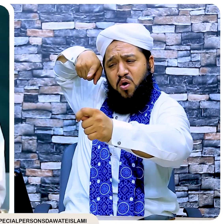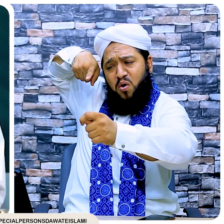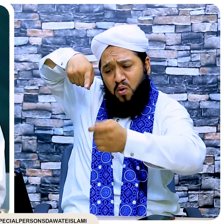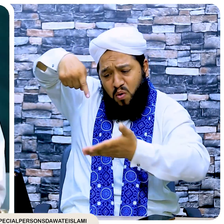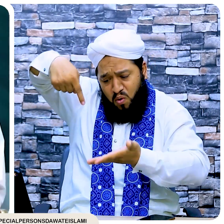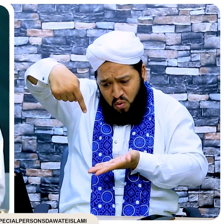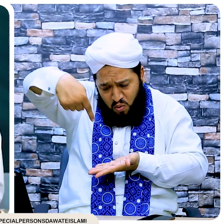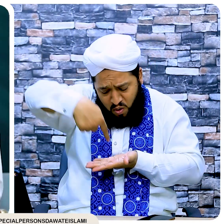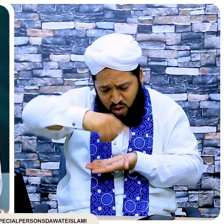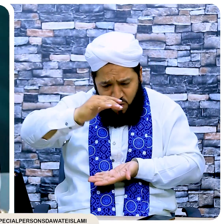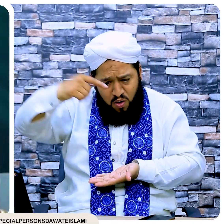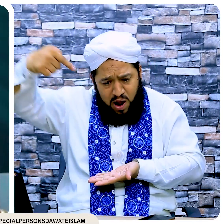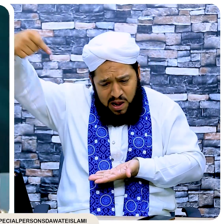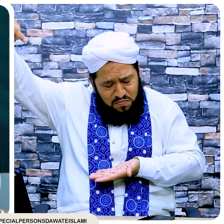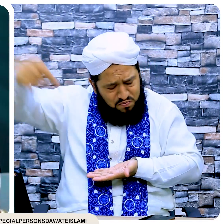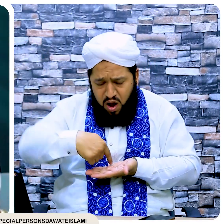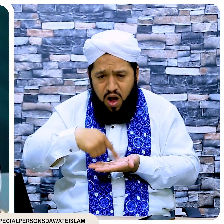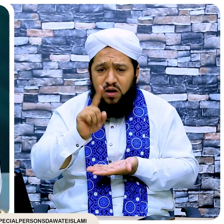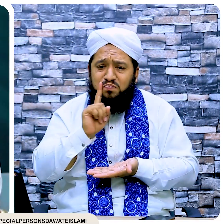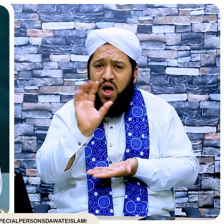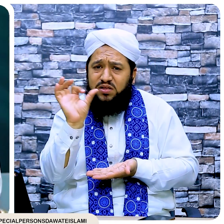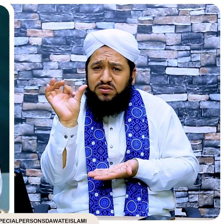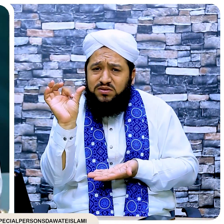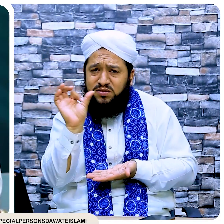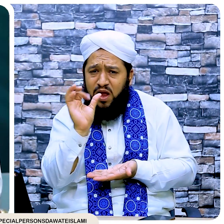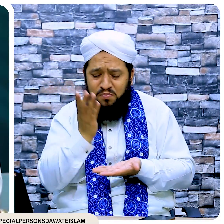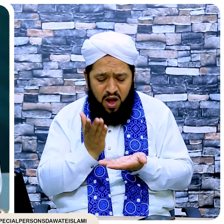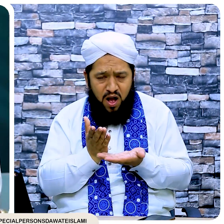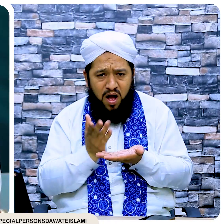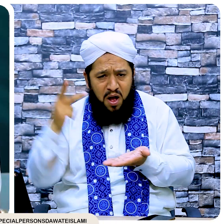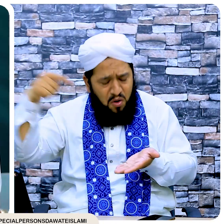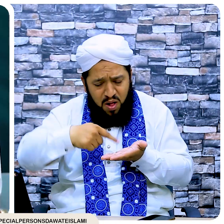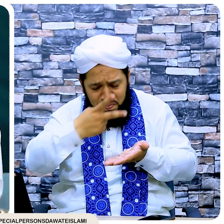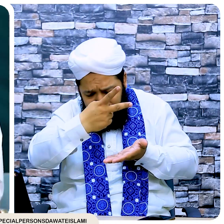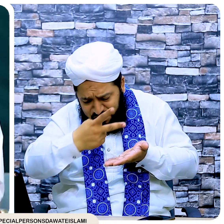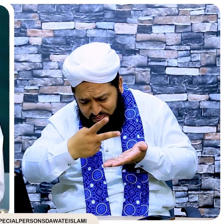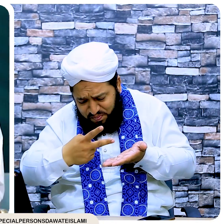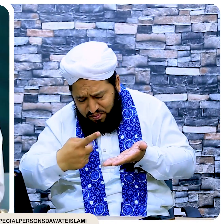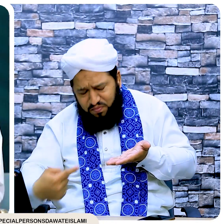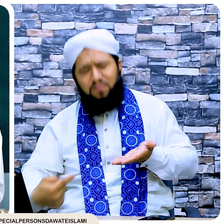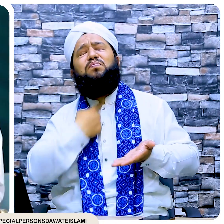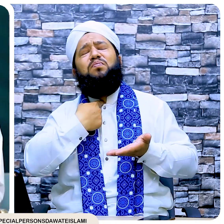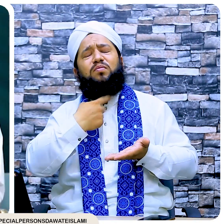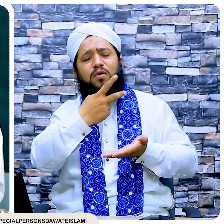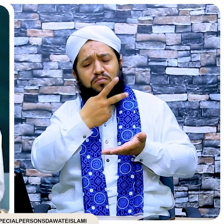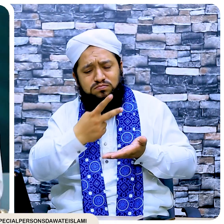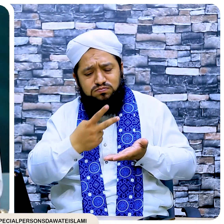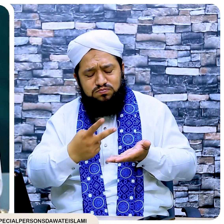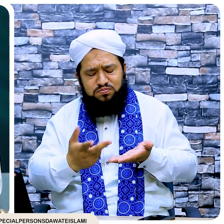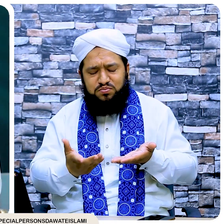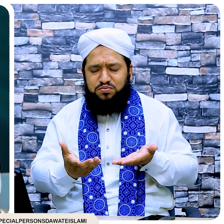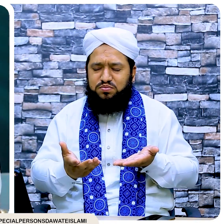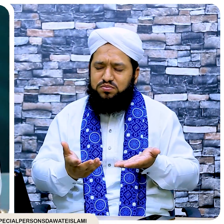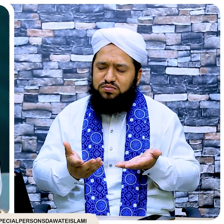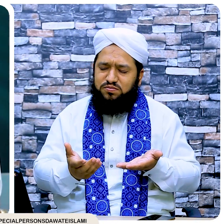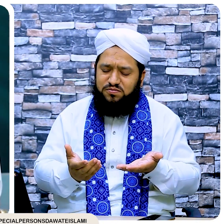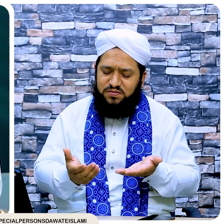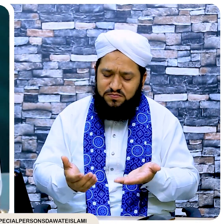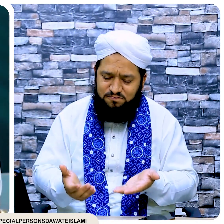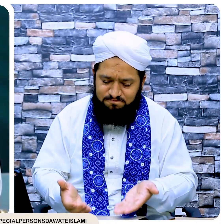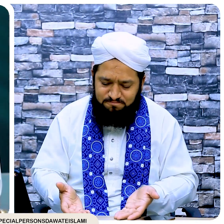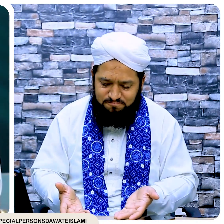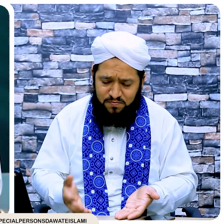کوئی صدمہ نہ پہنچے۔ یہاں تک کہ امام رضی اللہ تعالیٰ عنہ کے وفادار اور جانثار سپاہیوں میں چند رشتہ داروں کے سوا کوئی باقی نہ بچا۔ ان